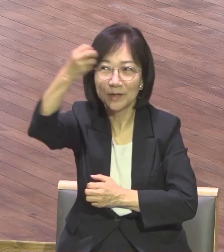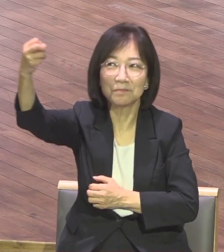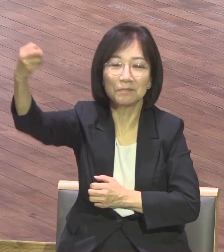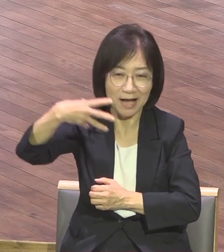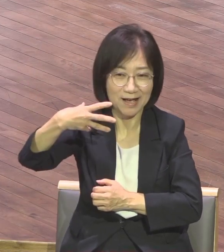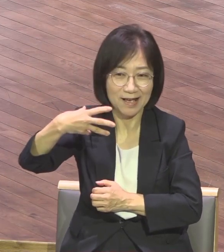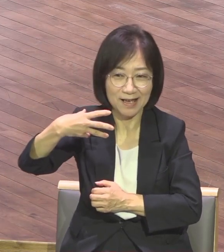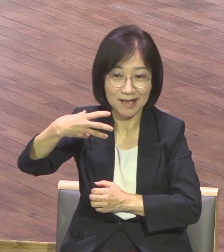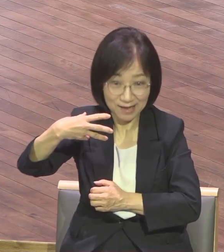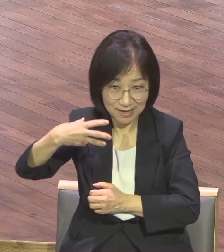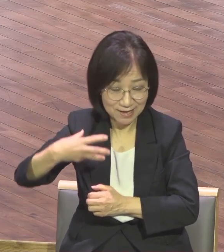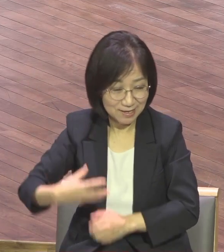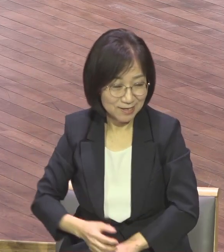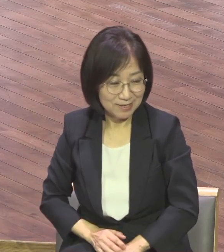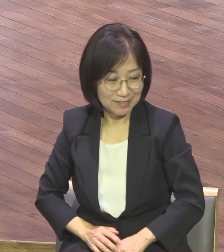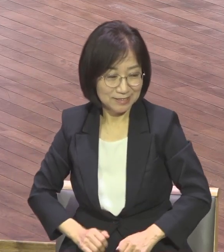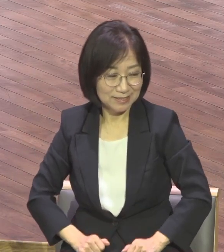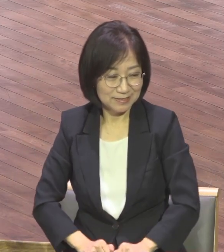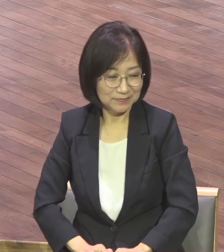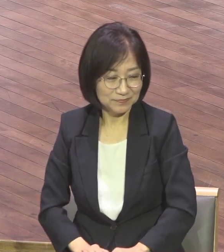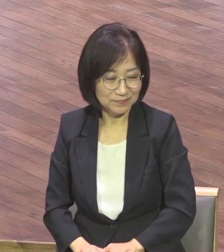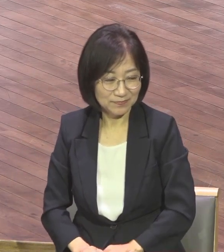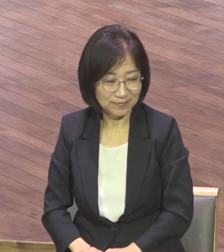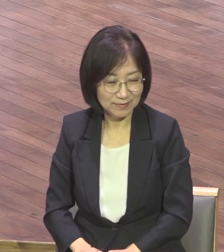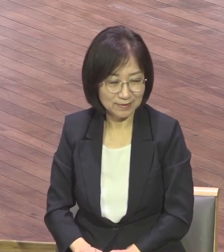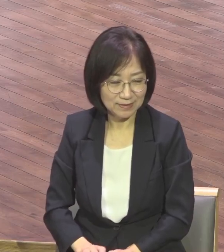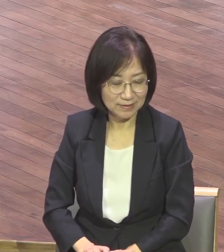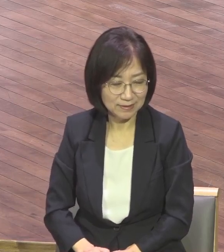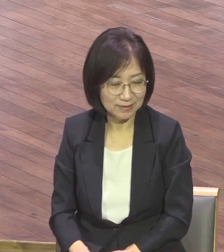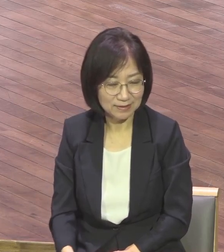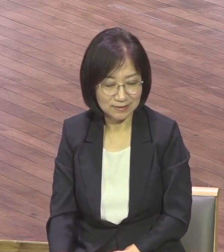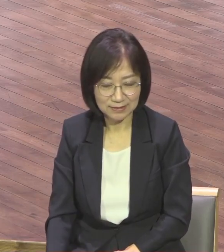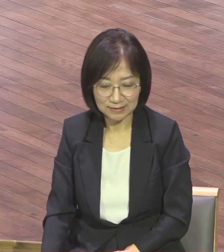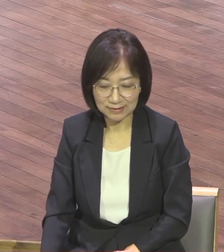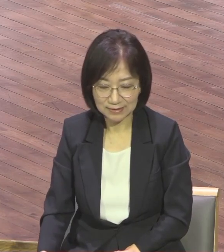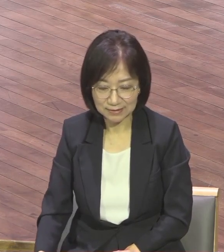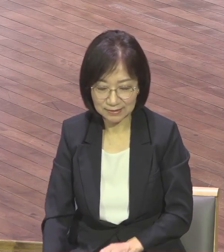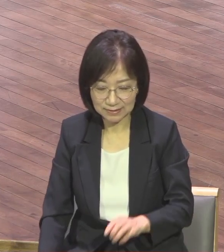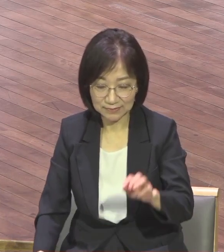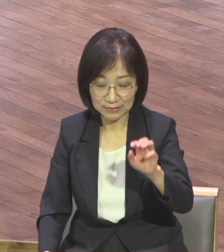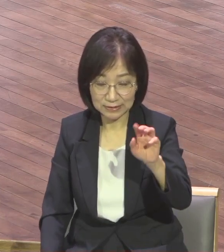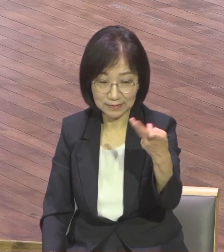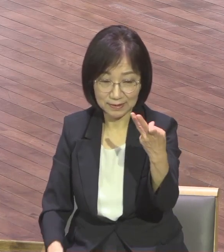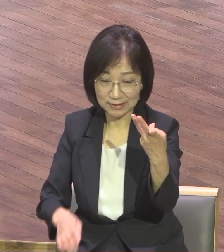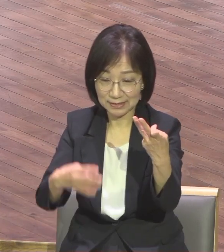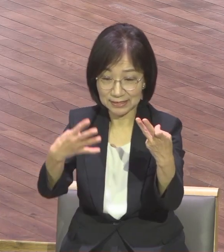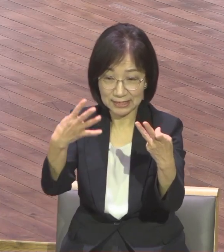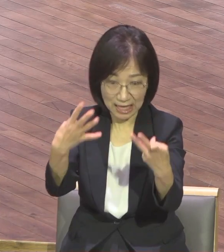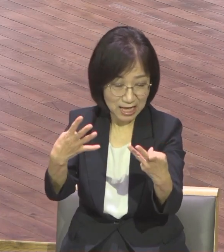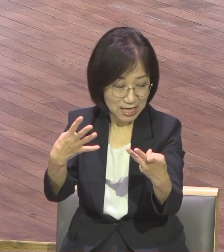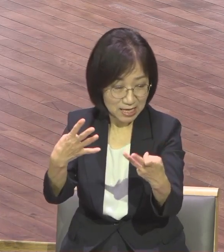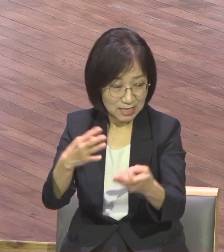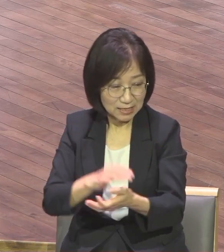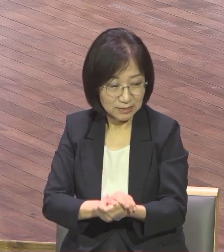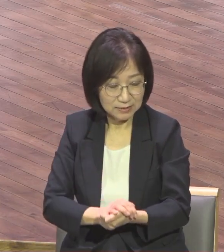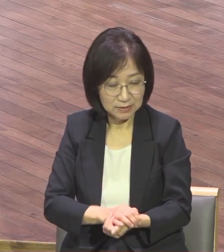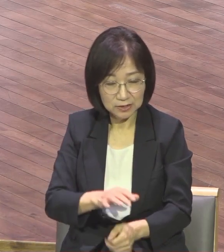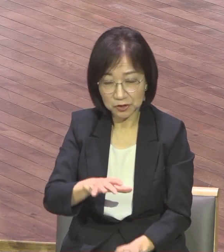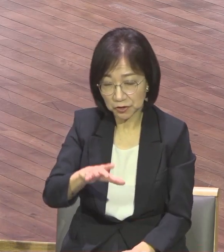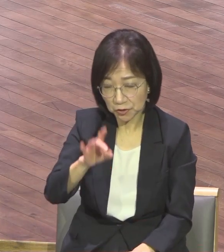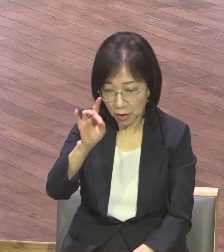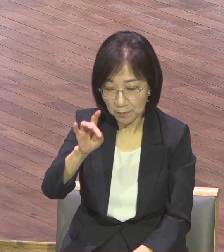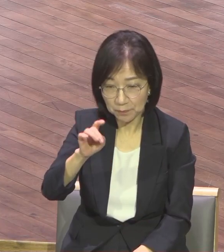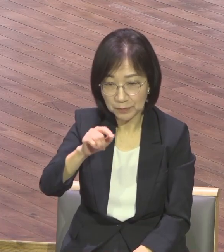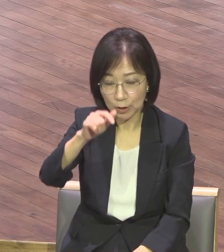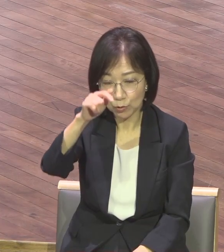있었지요. 성령이 맑아, 영이 맑아야 돼요. 본문 4절에 보면요. 첫 선교제 구브로로 가는 것도